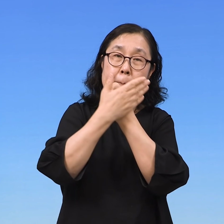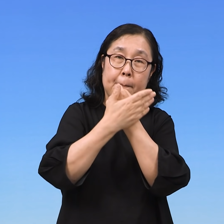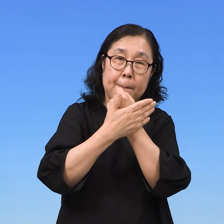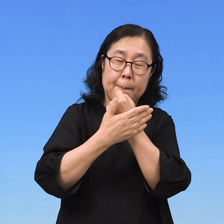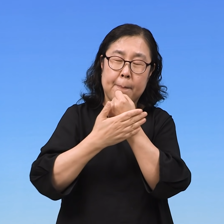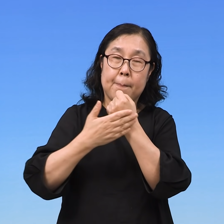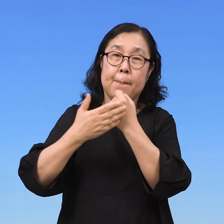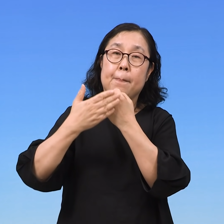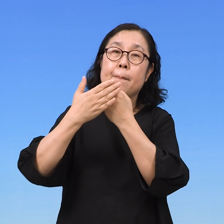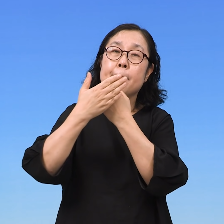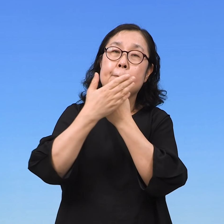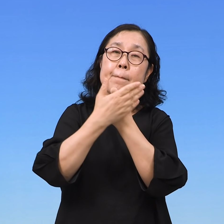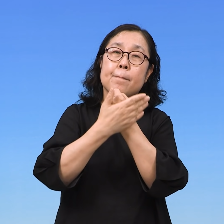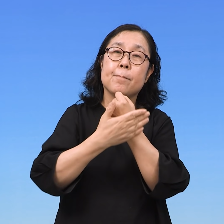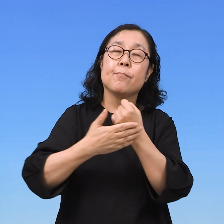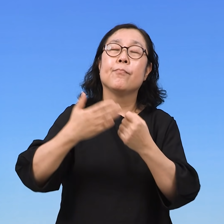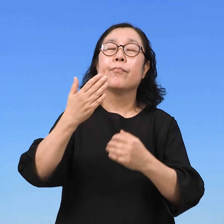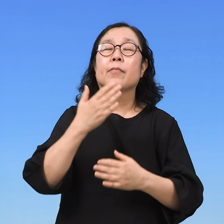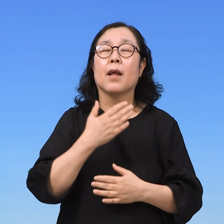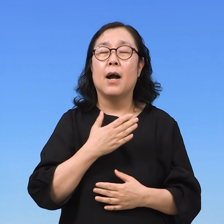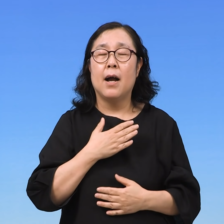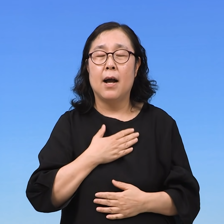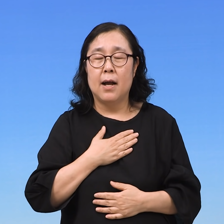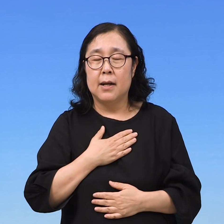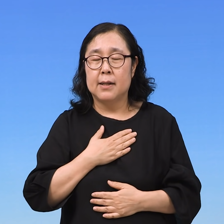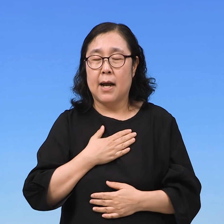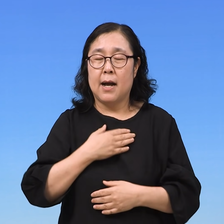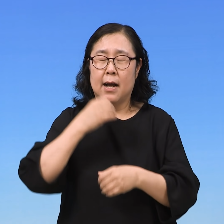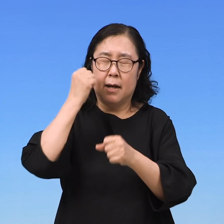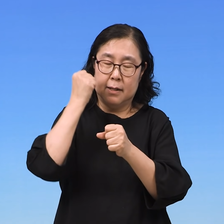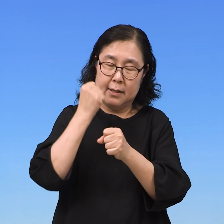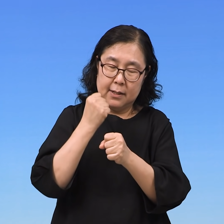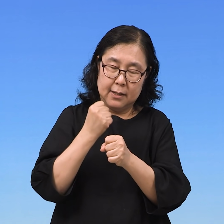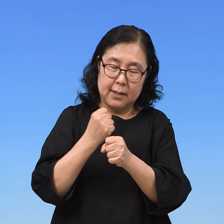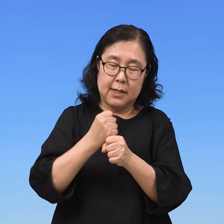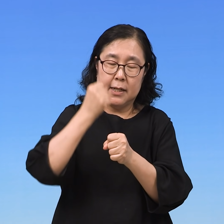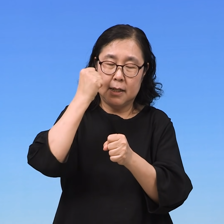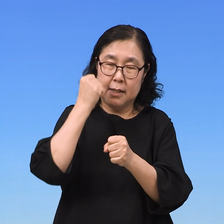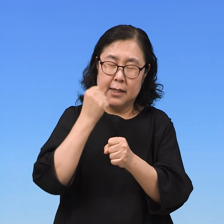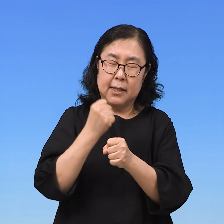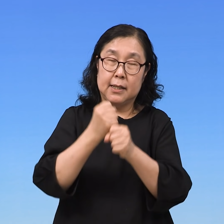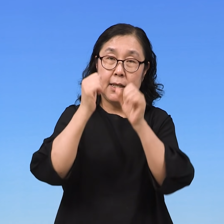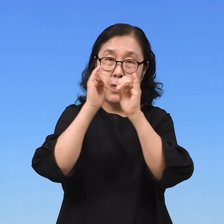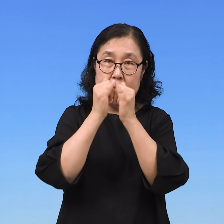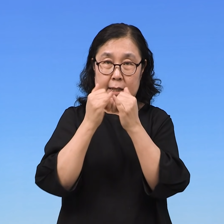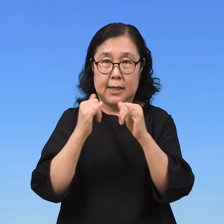되돌아보시면서 나를 지으신 이가 하나님,